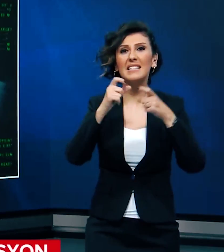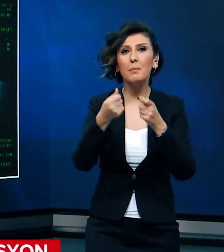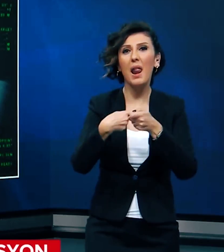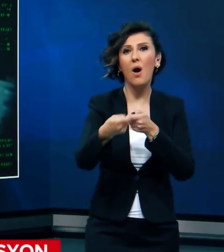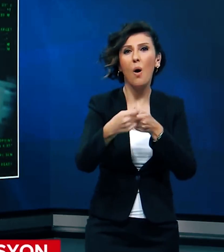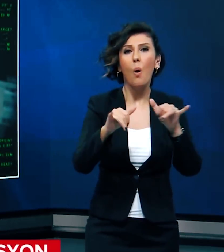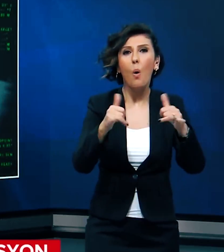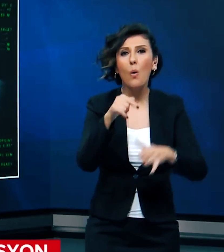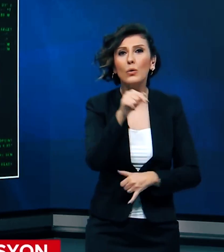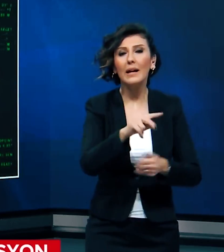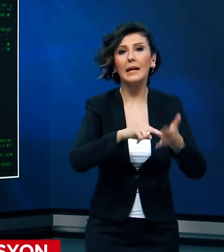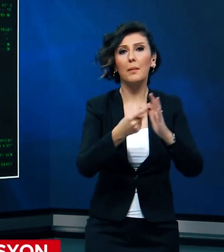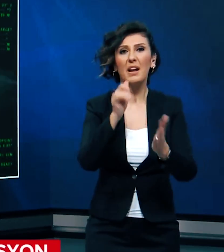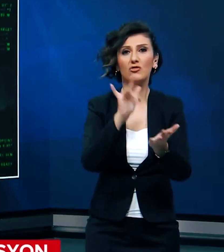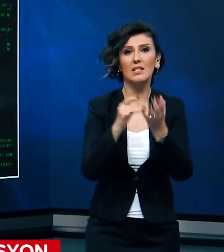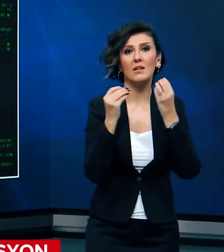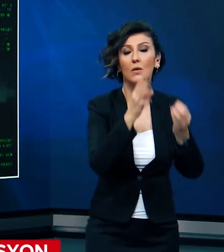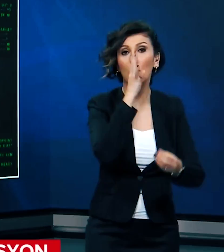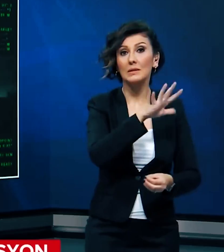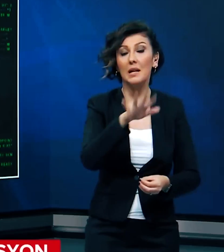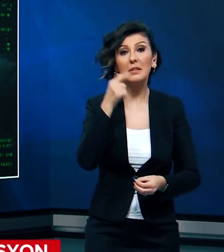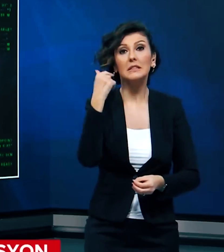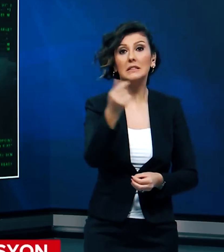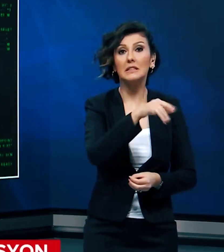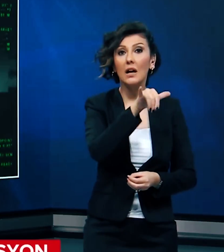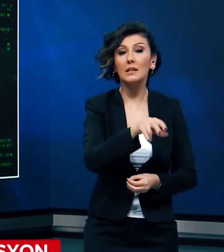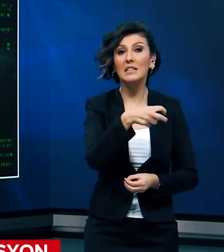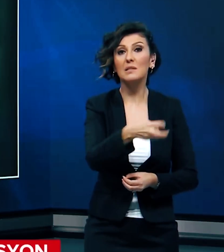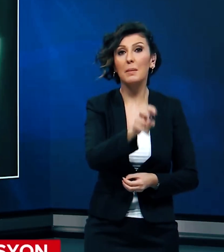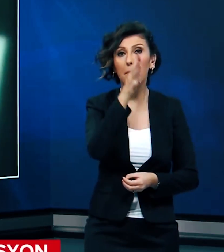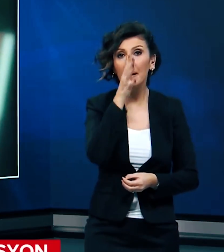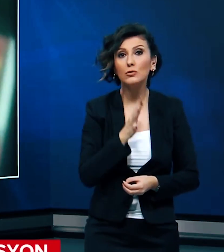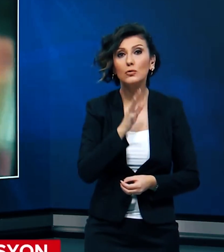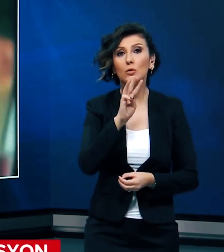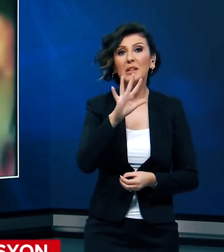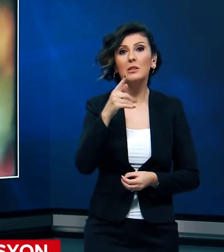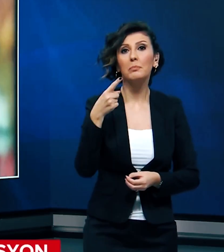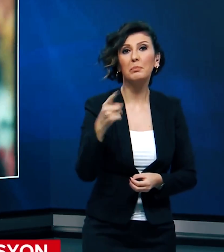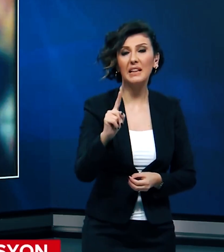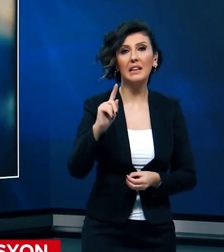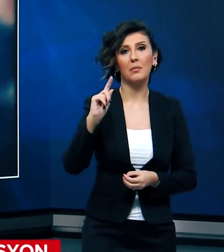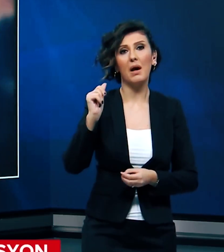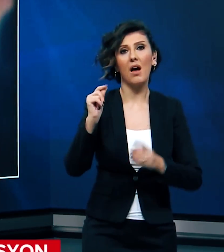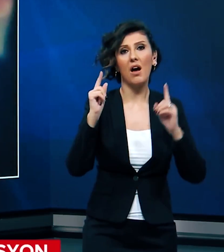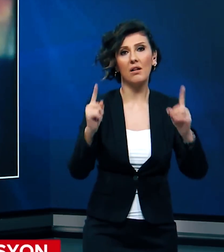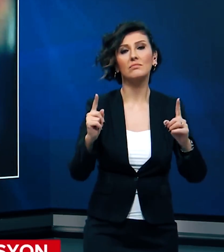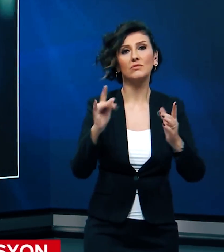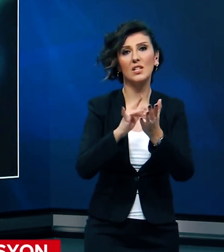cezasına çarptırıldı. 455 kişi hakkında 8500 ile 35.000 lira arasında ceza kesildi.